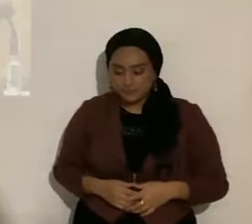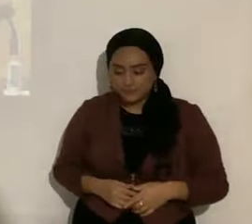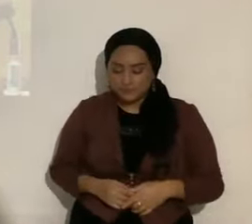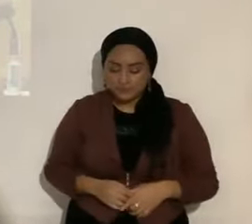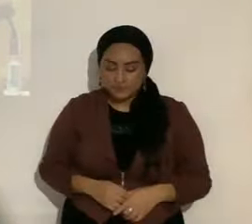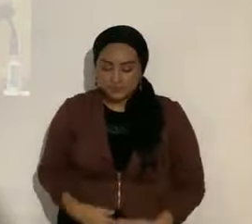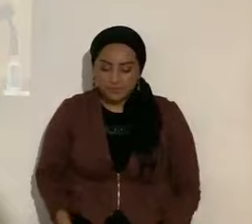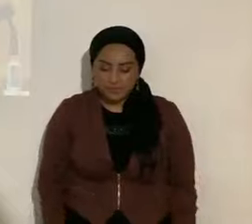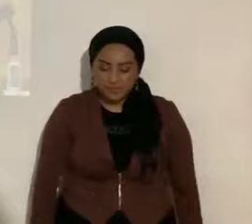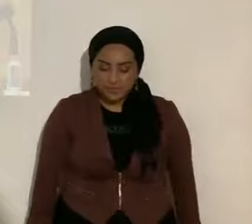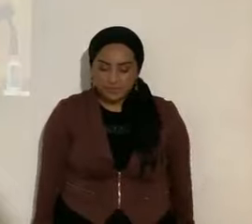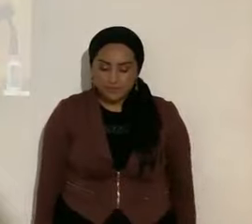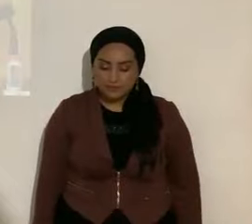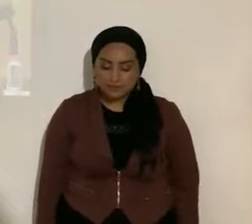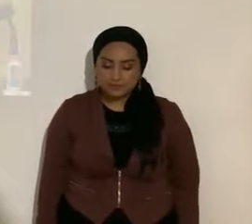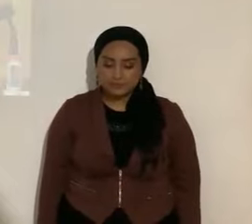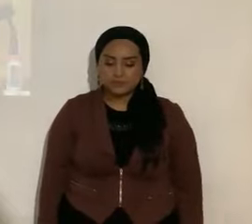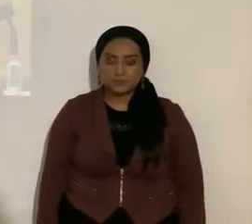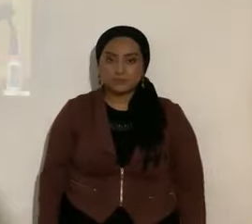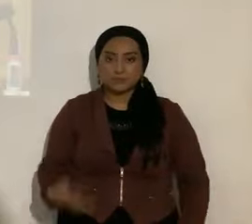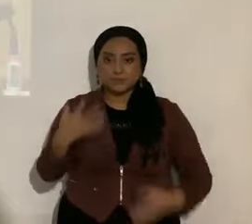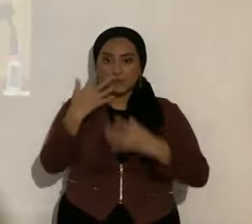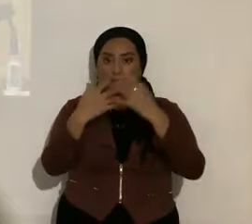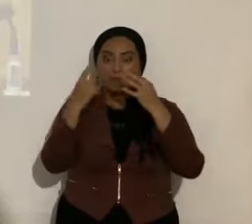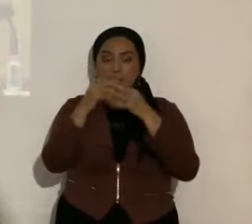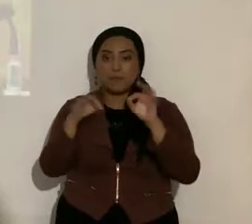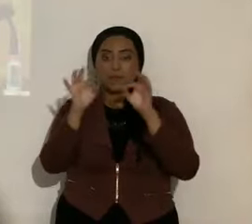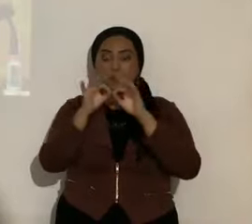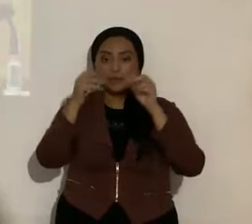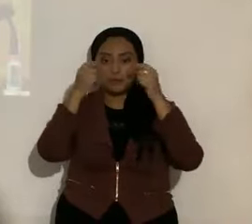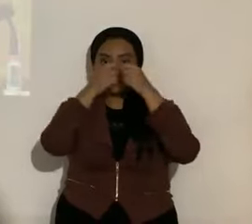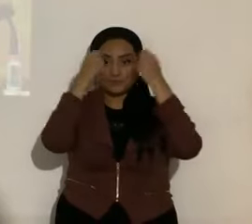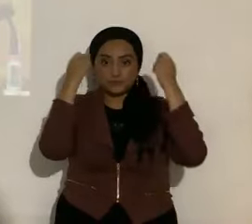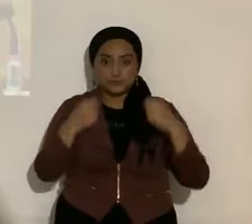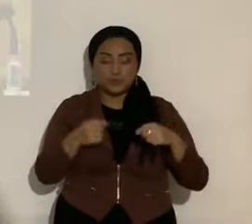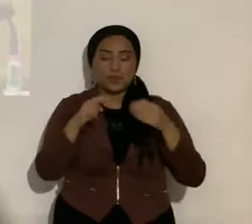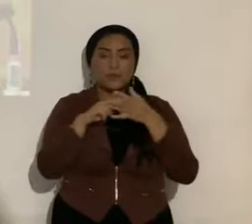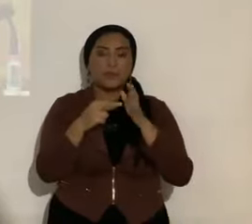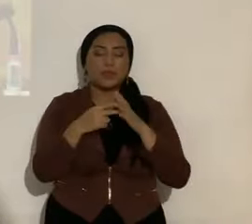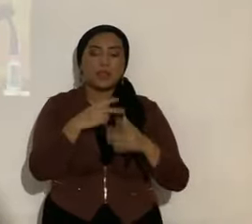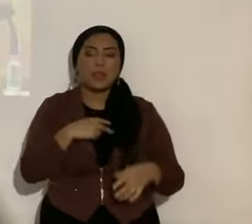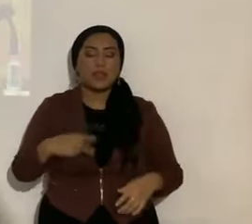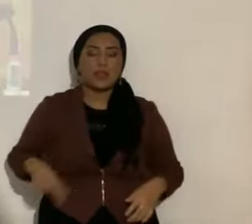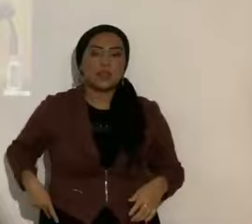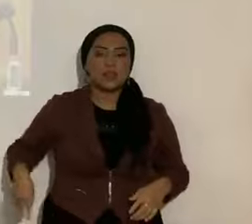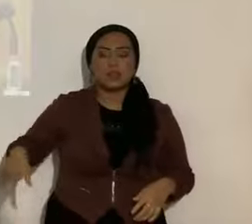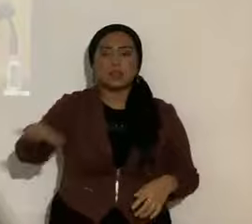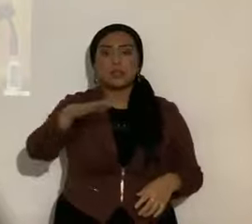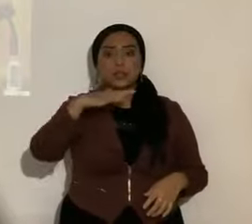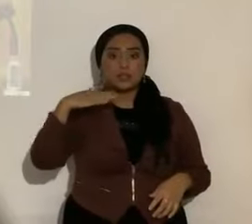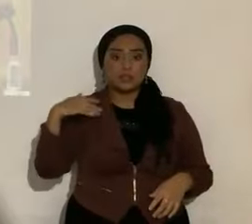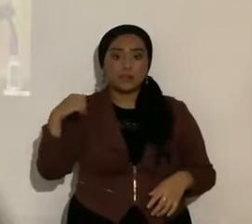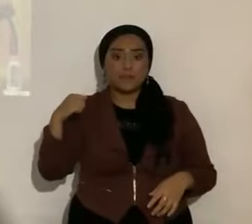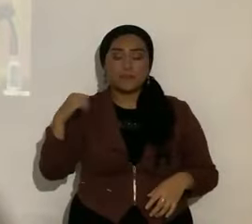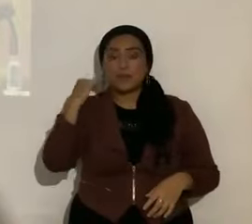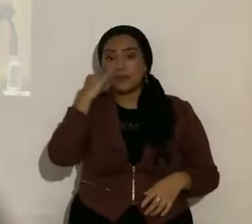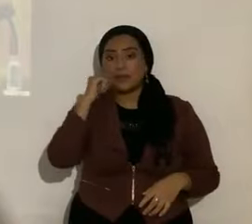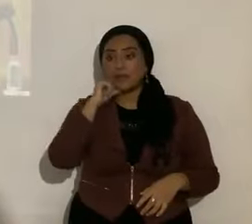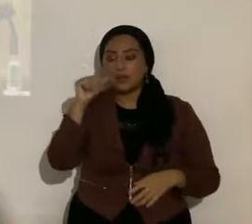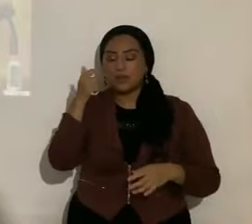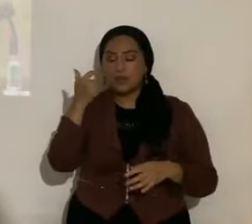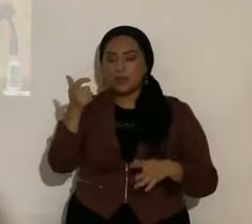Bueno, una cosa muy importante. El talit significa el reino, el malhut. Si no, buscan